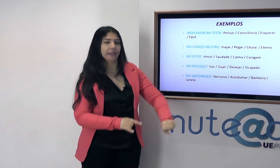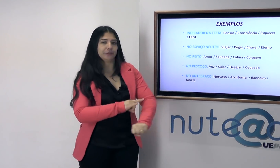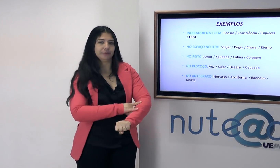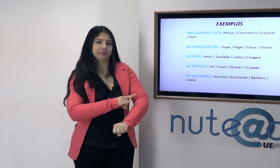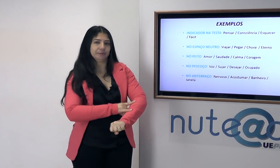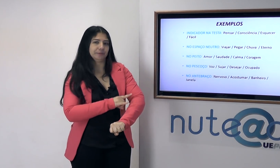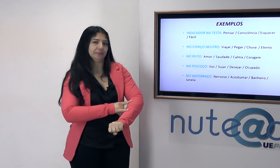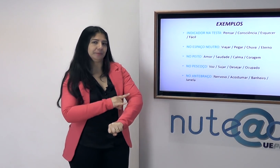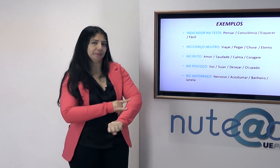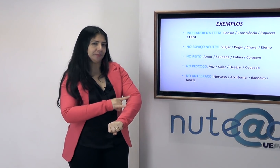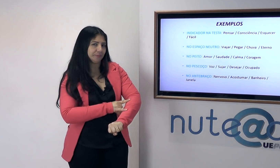Banheiro.